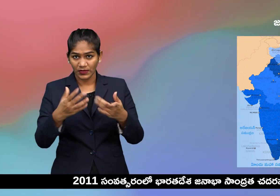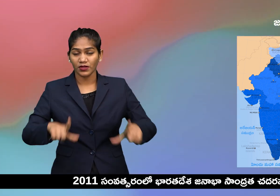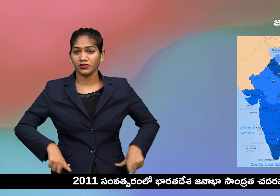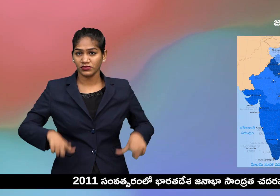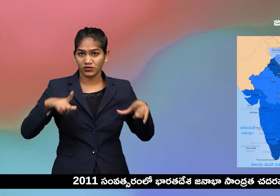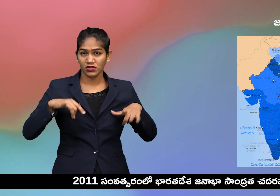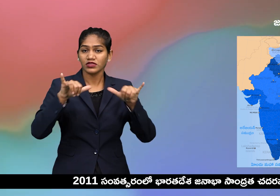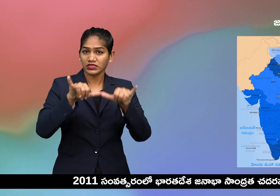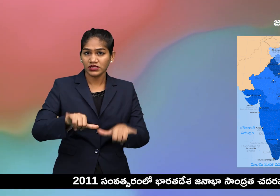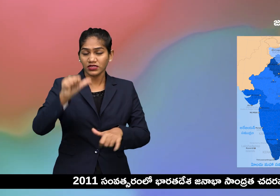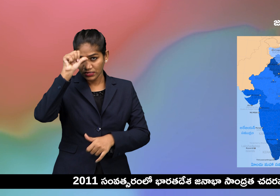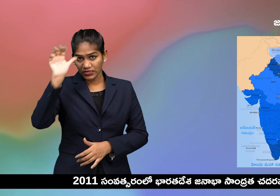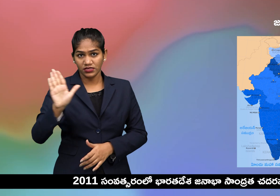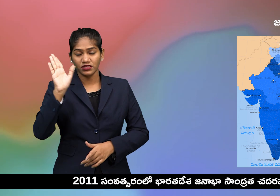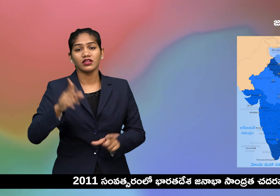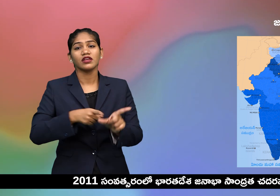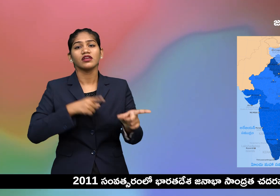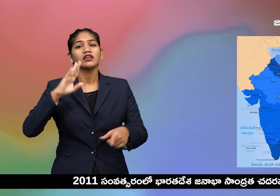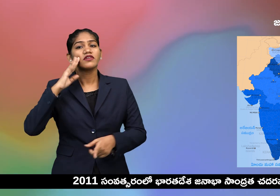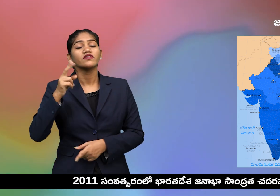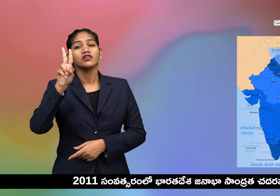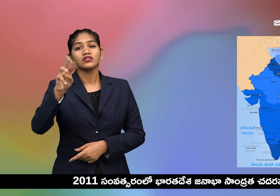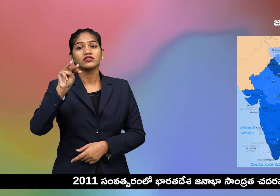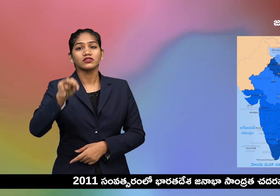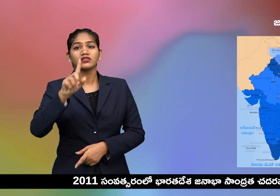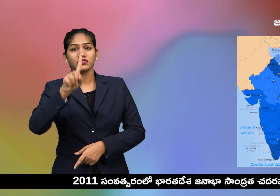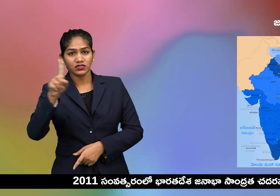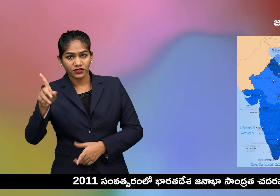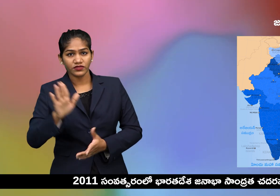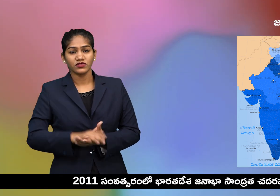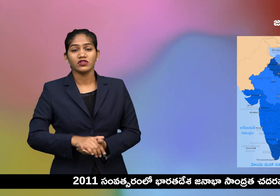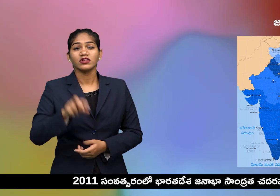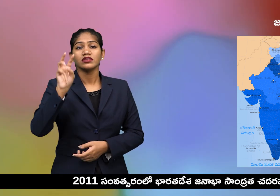2011 సంవత్సరంలో భారతదేశ జనాభా సాంద్రత చదరపు కిలోమీటర్లు